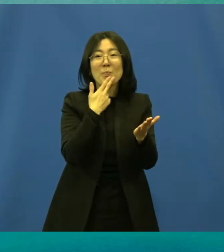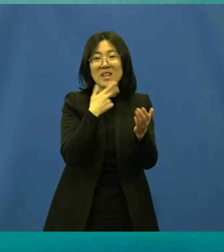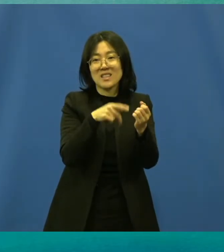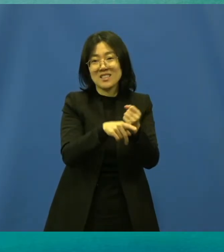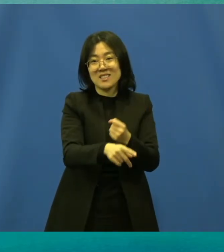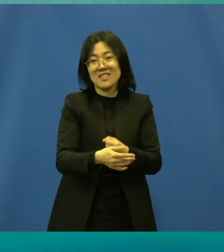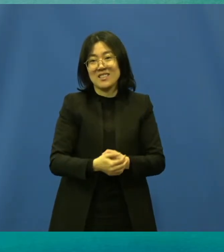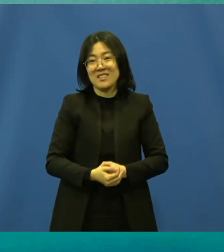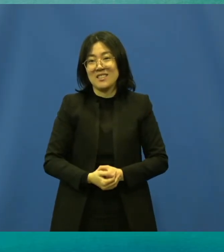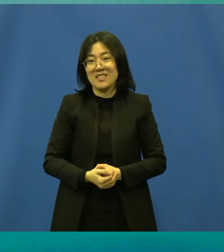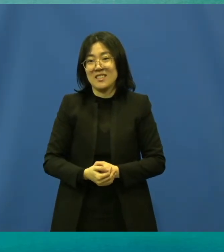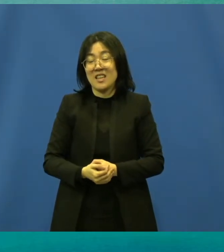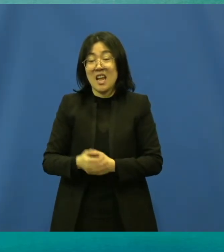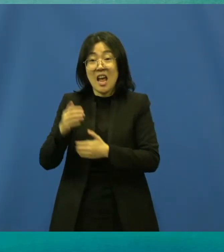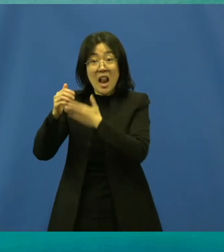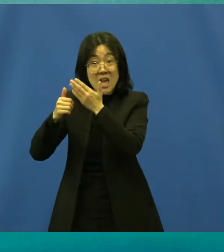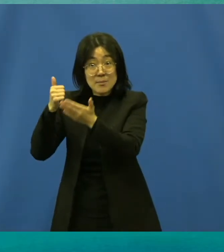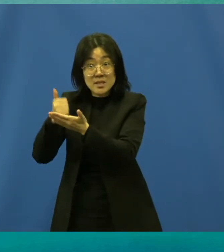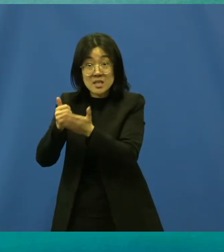하나님은 기도하지 않으면